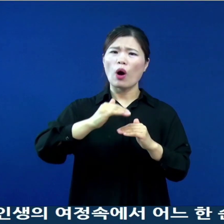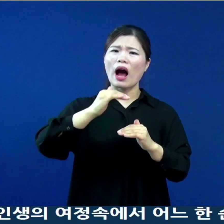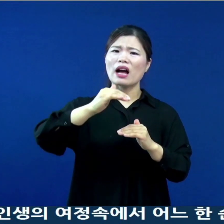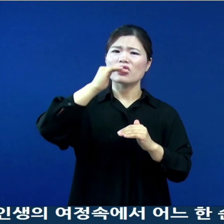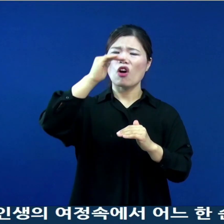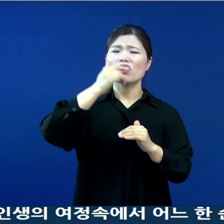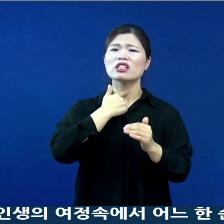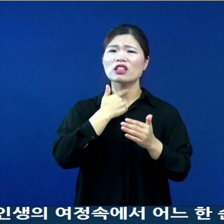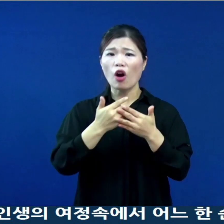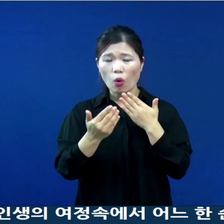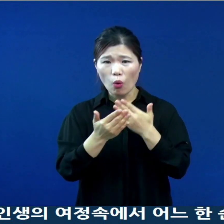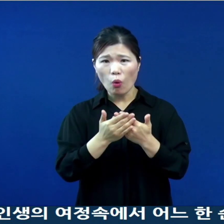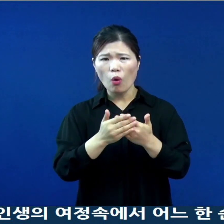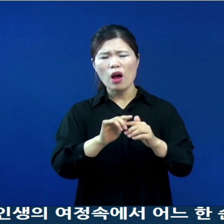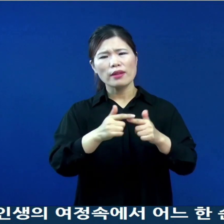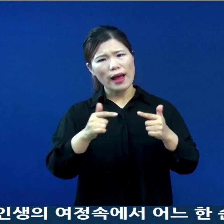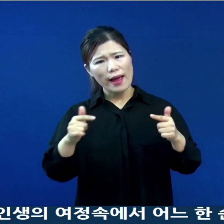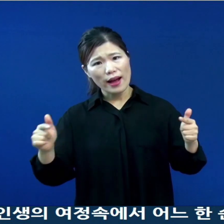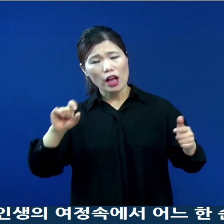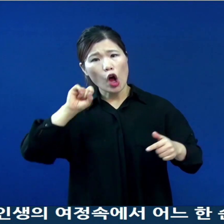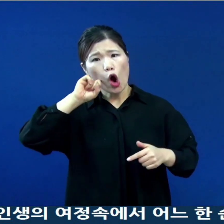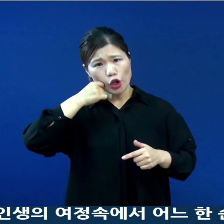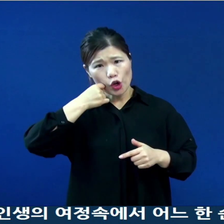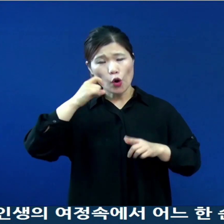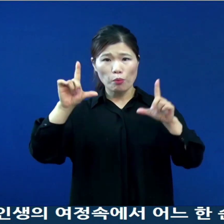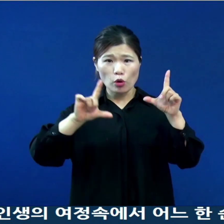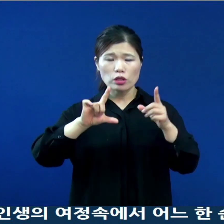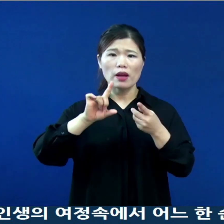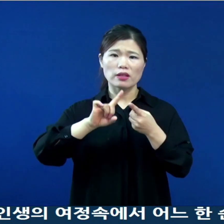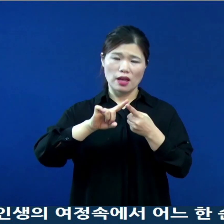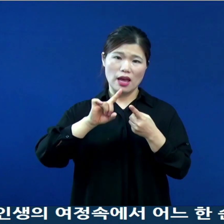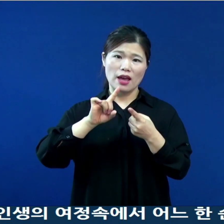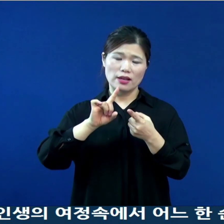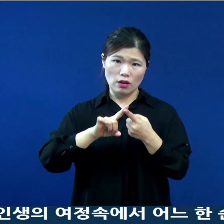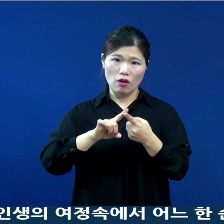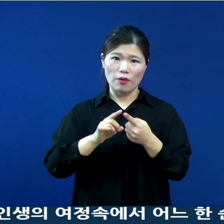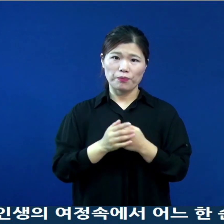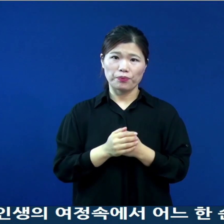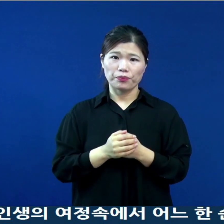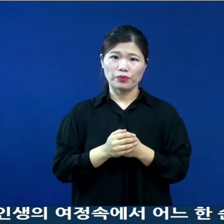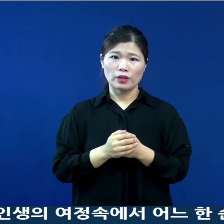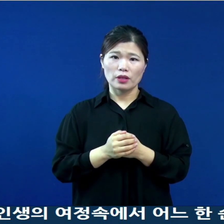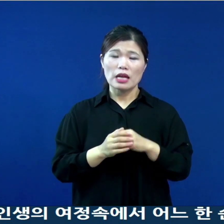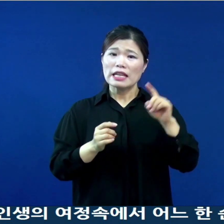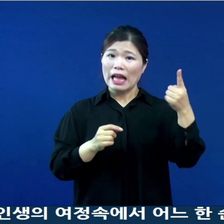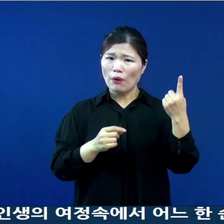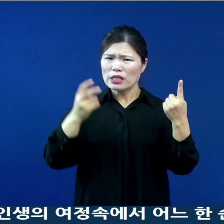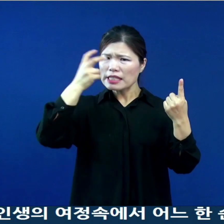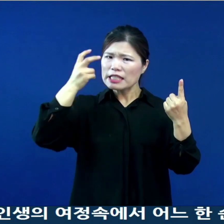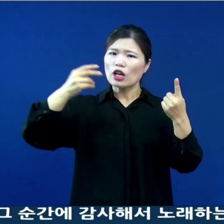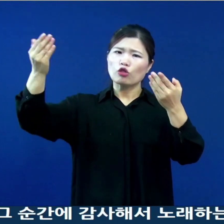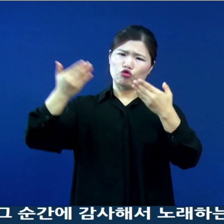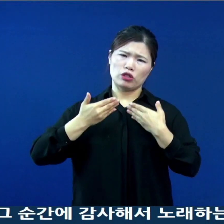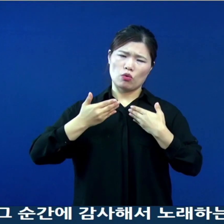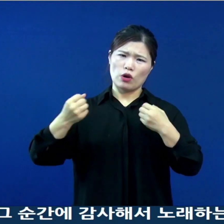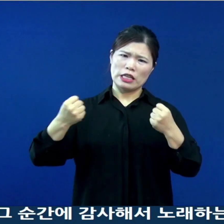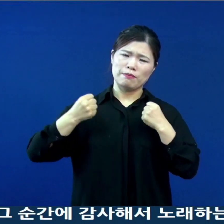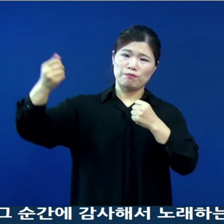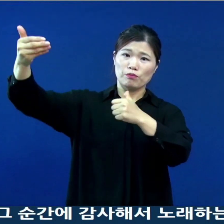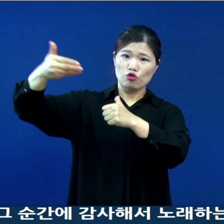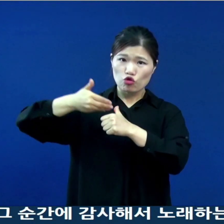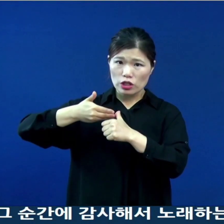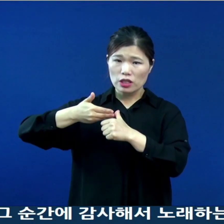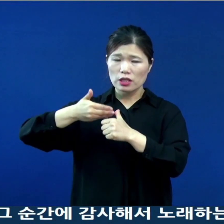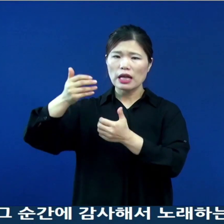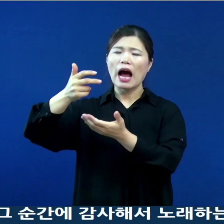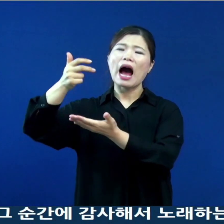겪어가면서 다양한 모습의 어려움과 다양한 모습으로 그를 지켜주시고 힘주시는 여호와